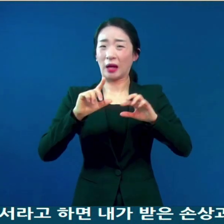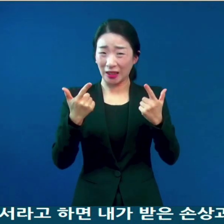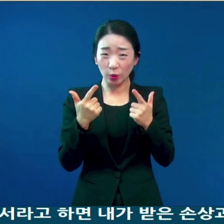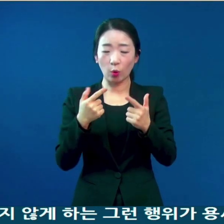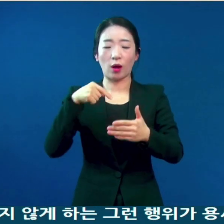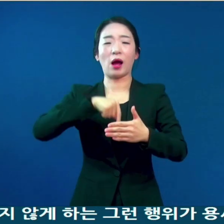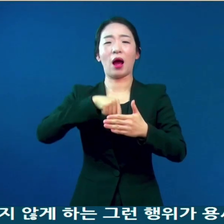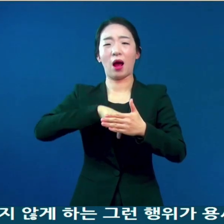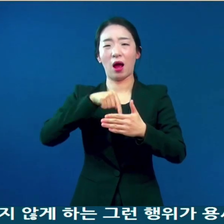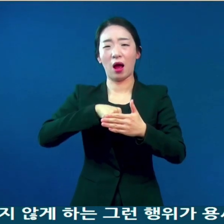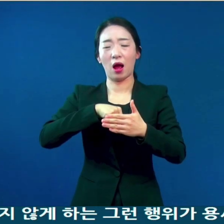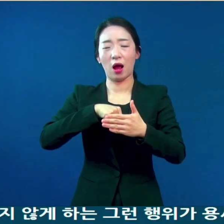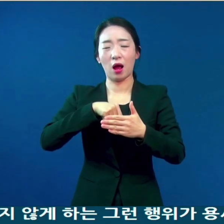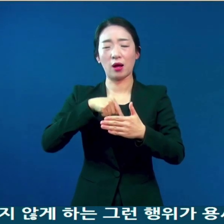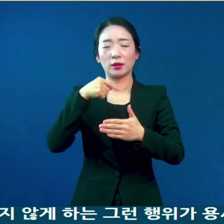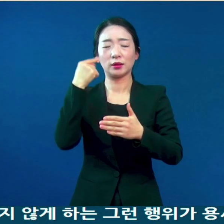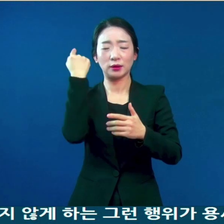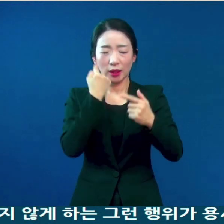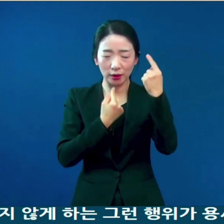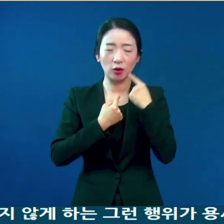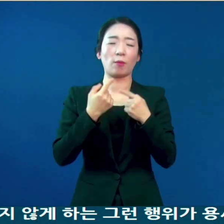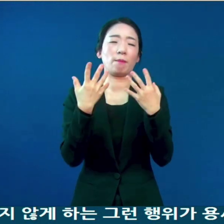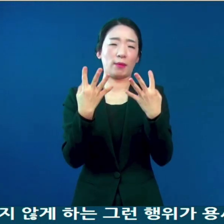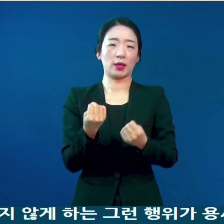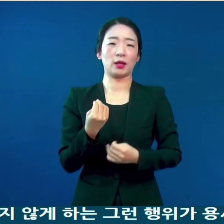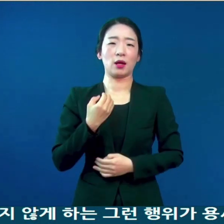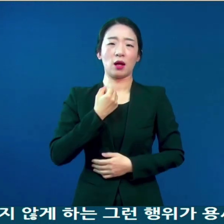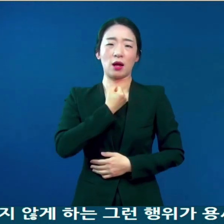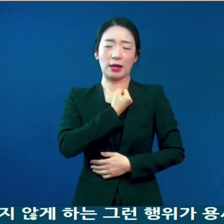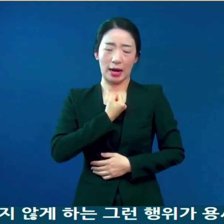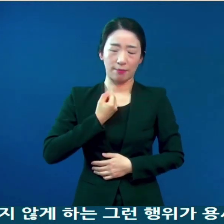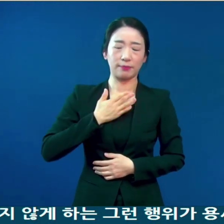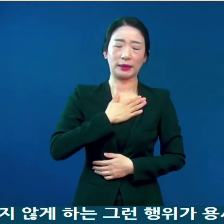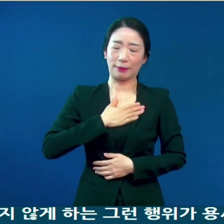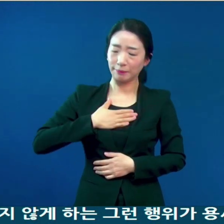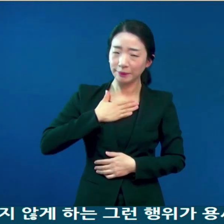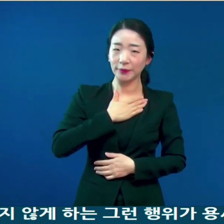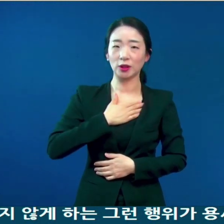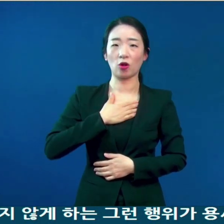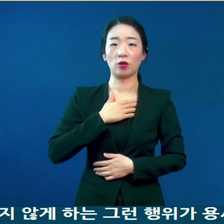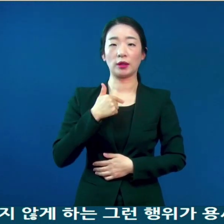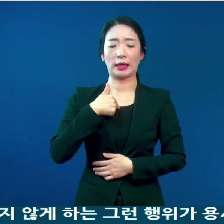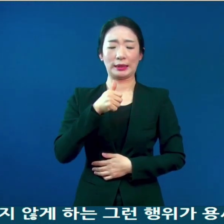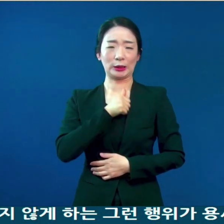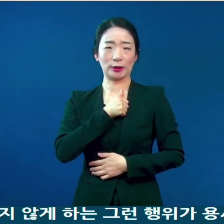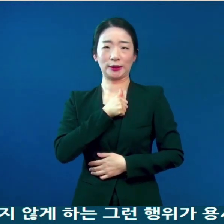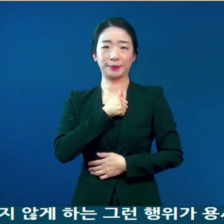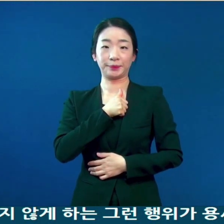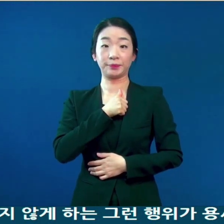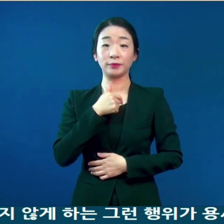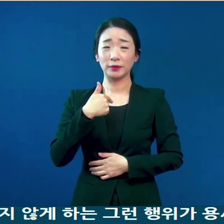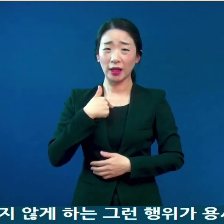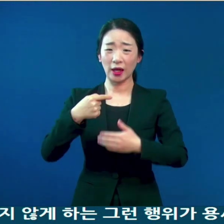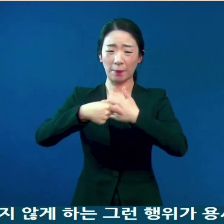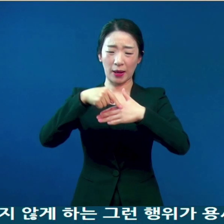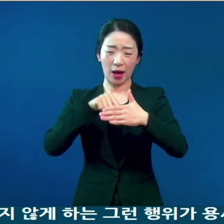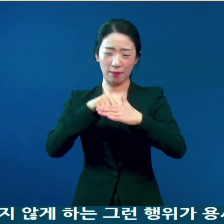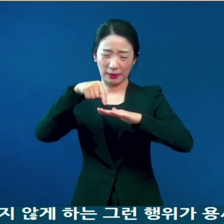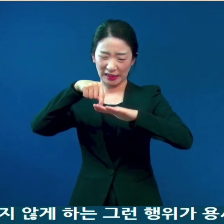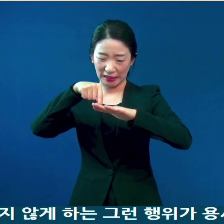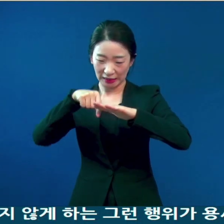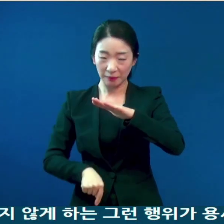내적인 것이 참 많습니다. 감정, 또 내가 갖고 있는 자존심, 내 마음을